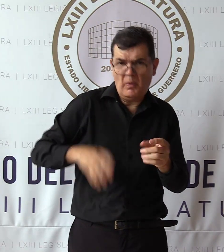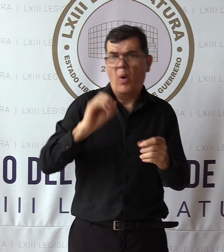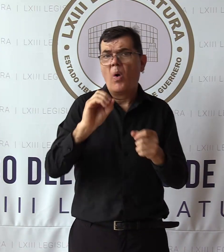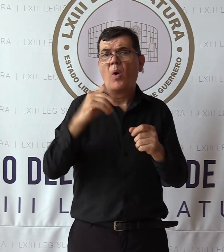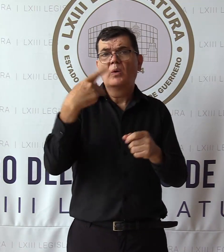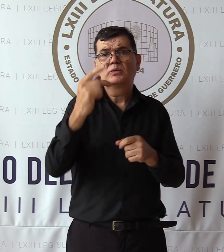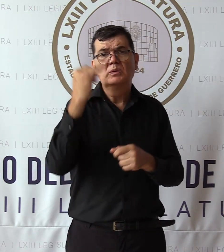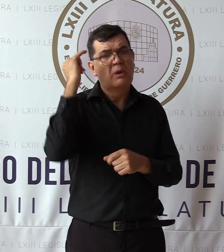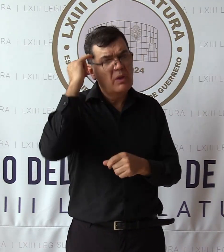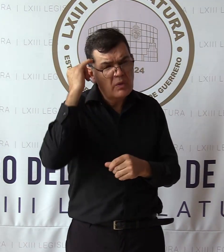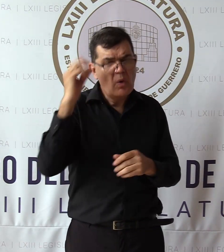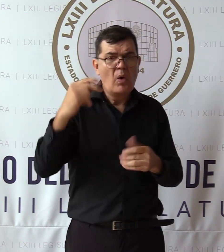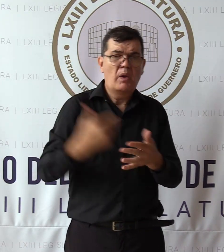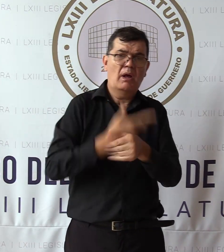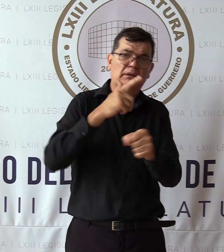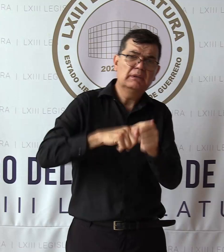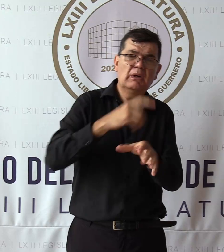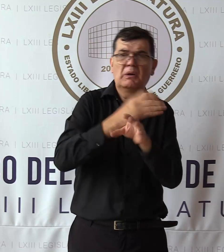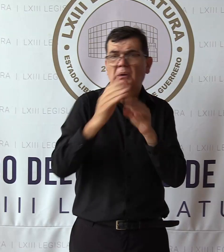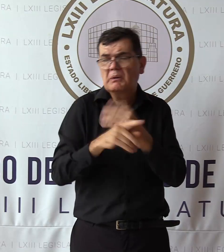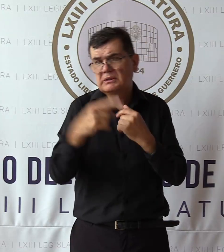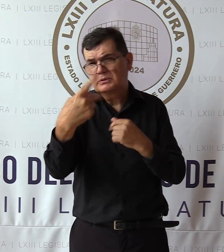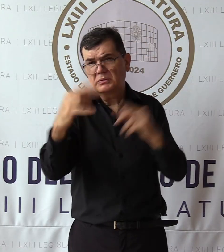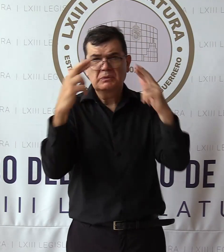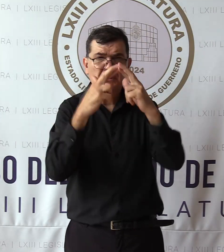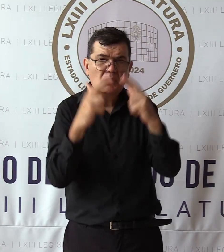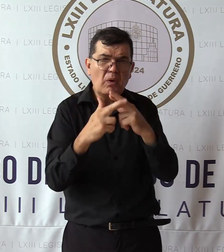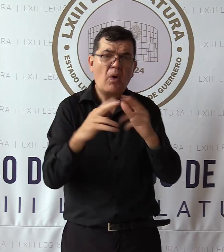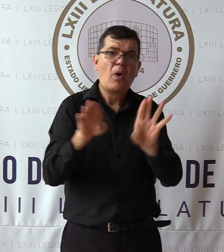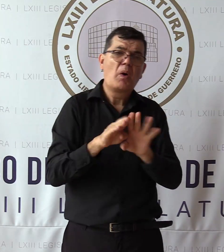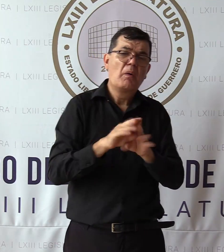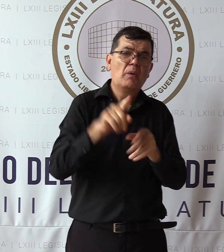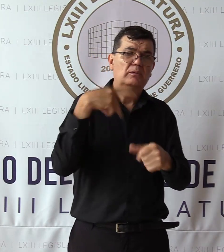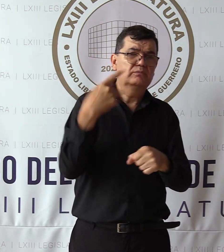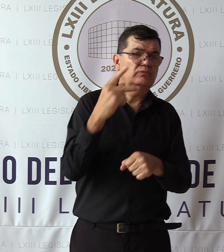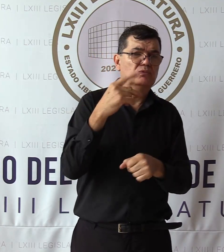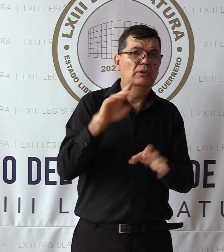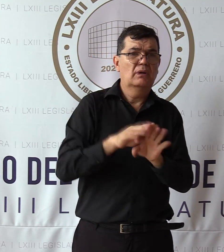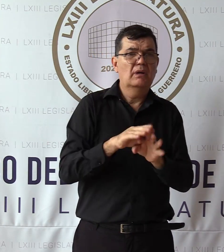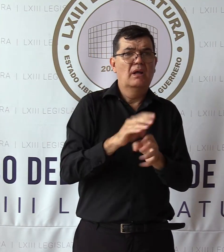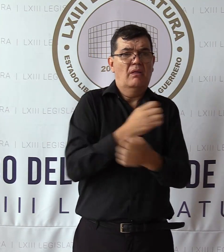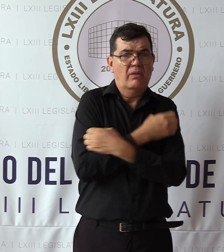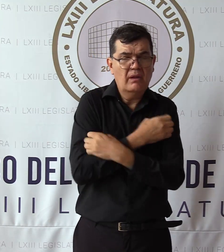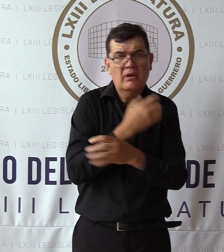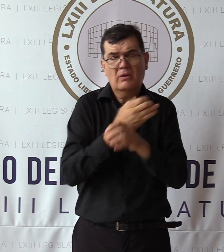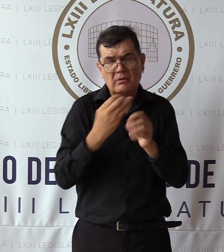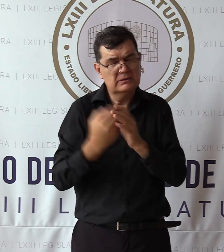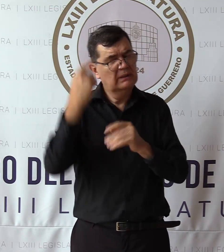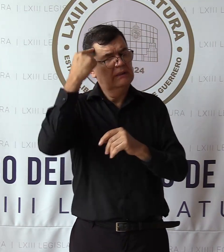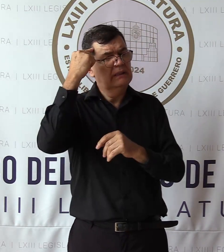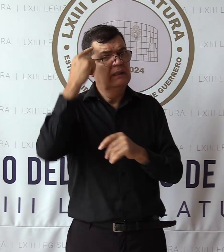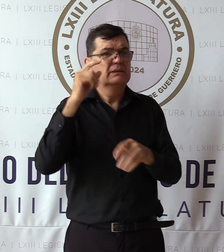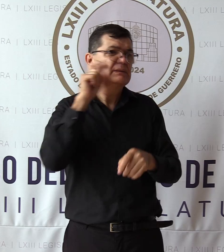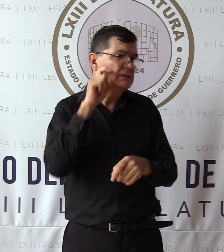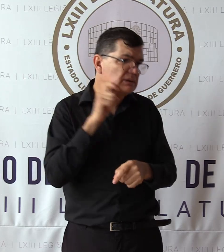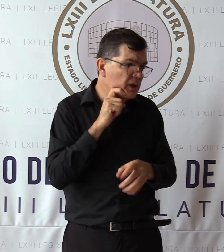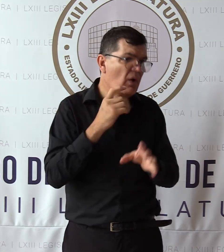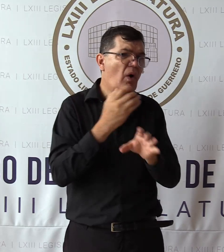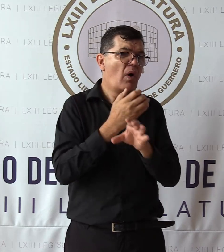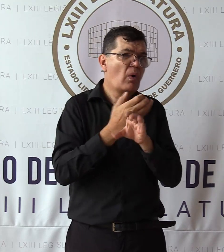o nacional, creencias religiosas, convicciones éticas o de conciencia, sexo, orientación sexual o